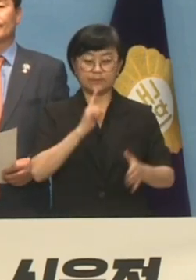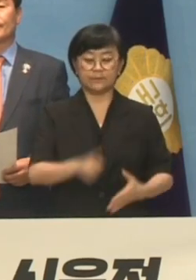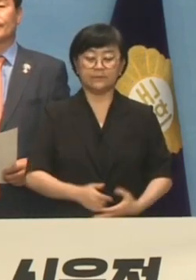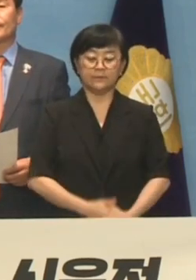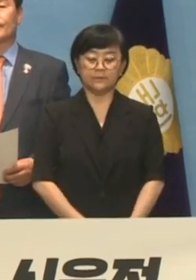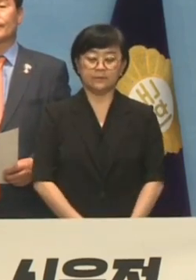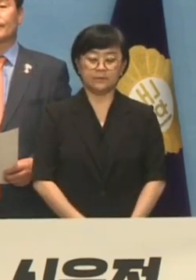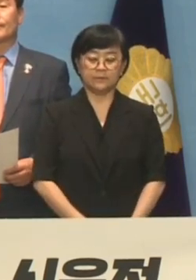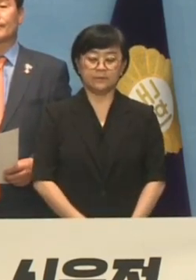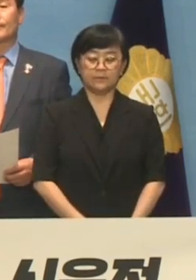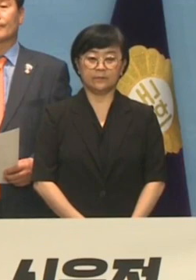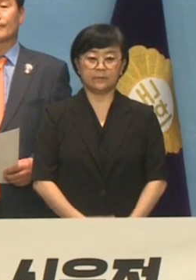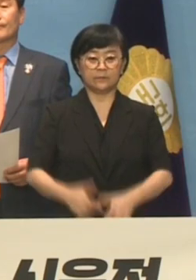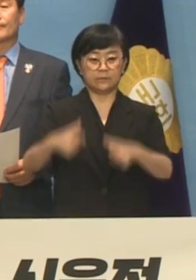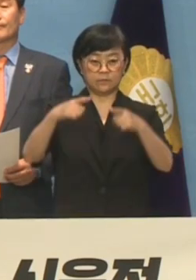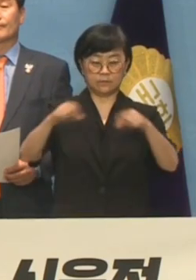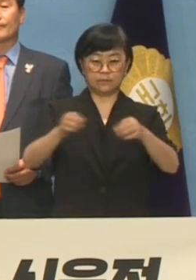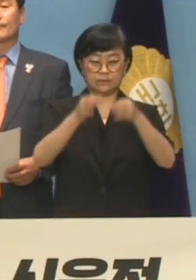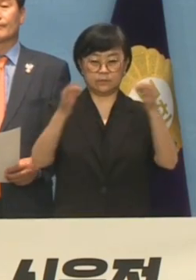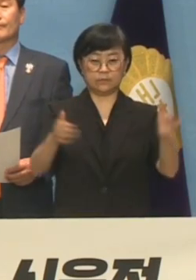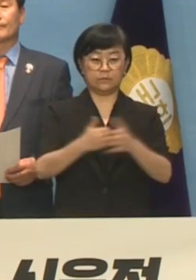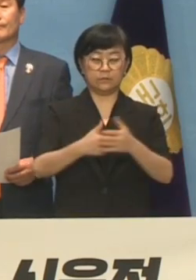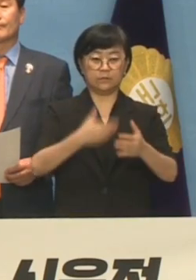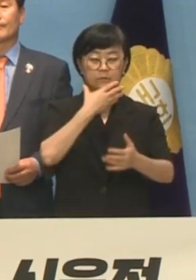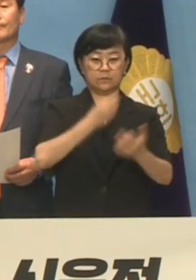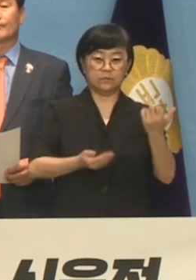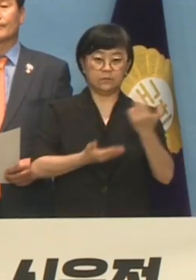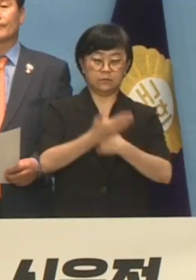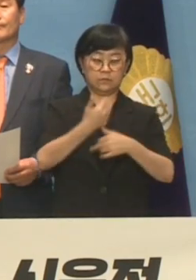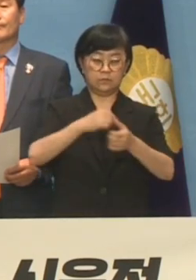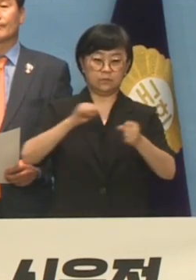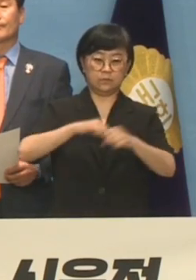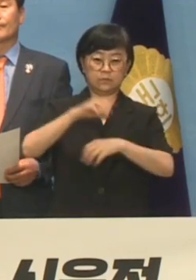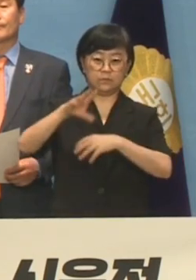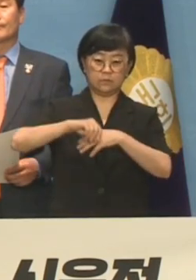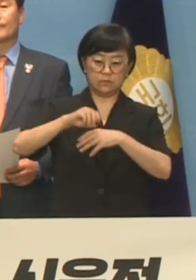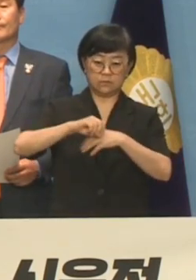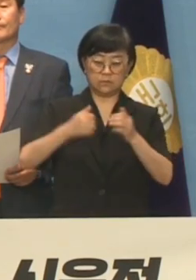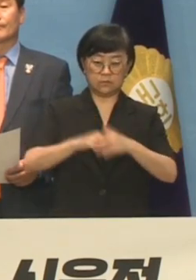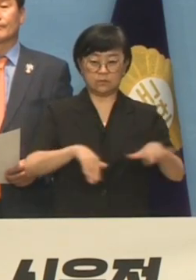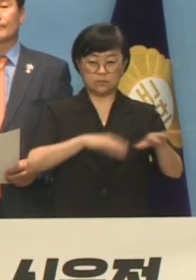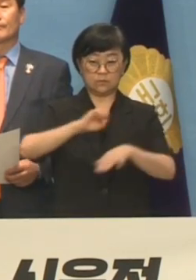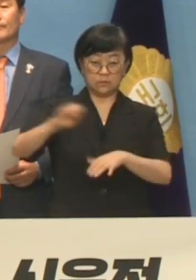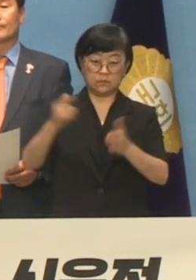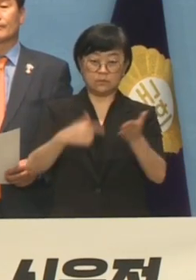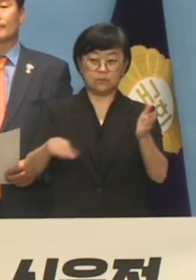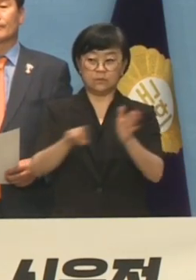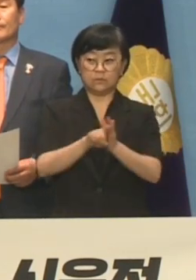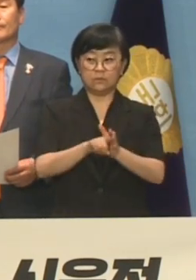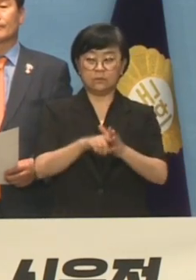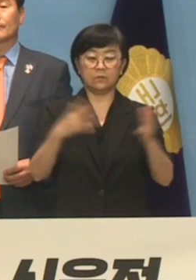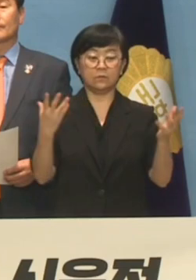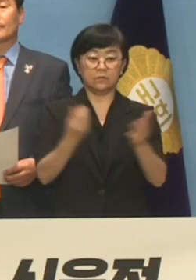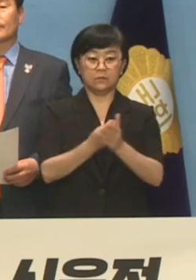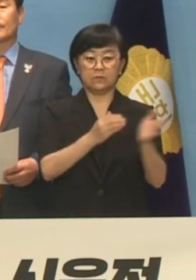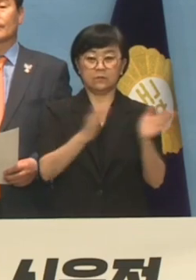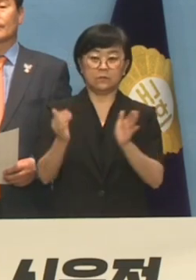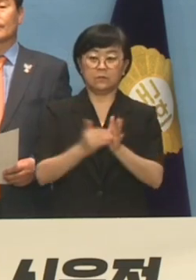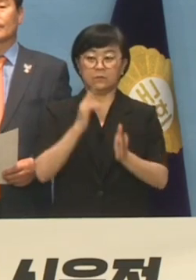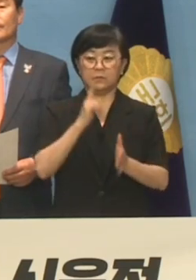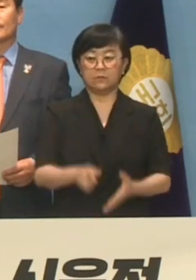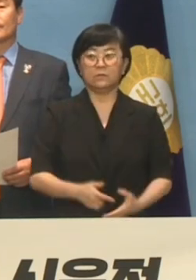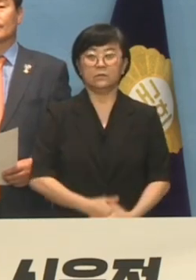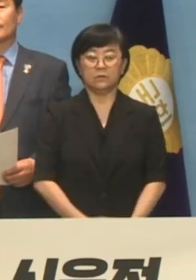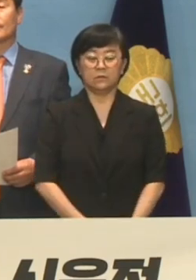건 것입니다. 일본은 그동안 후쿠시마 원전 오염수 해양 방류를 위한 만반의 준비를 했다고